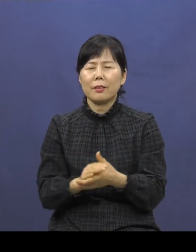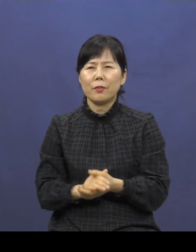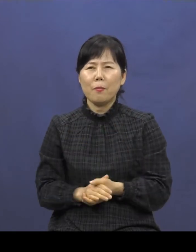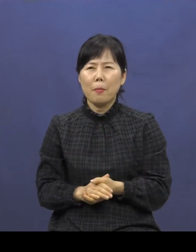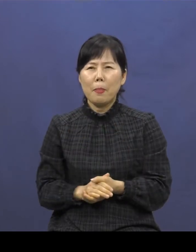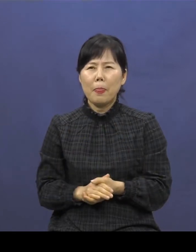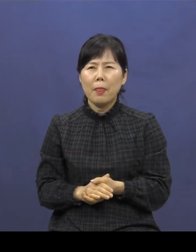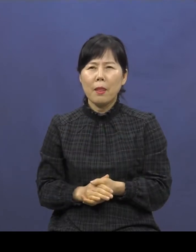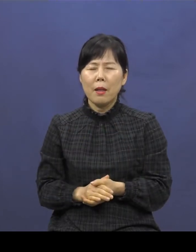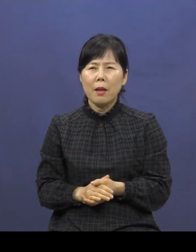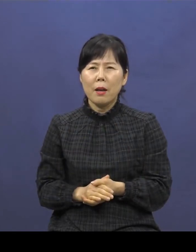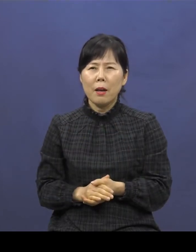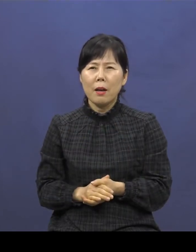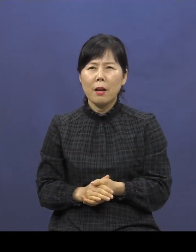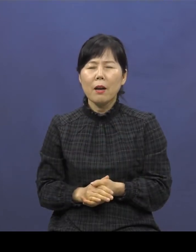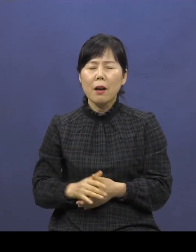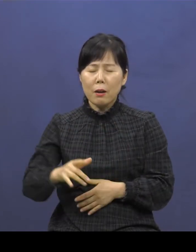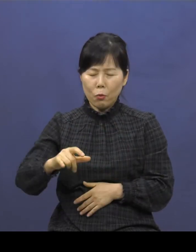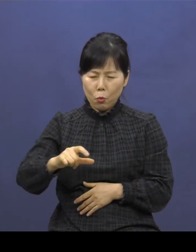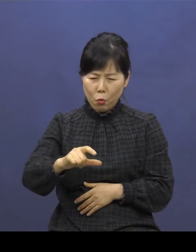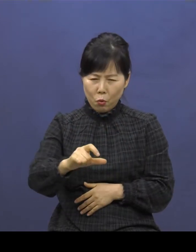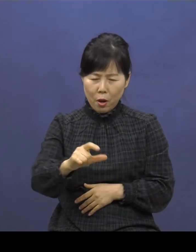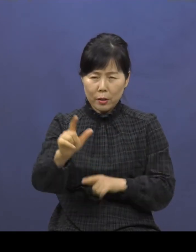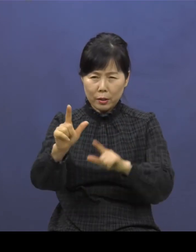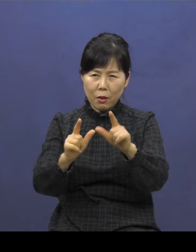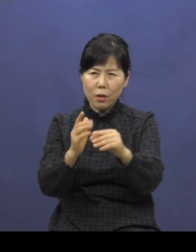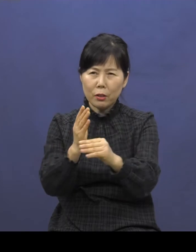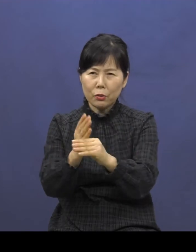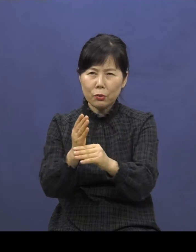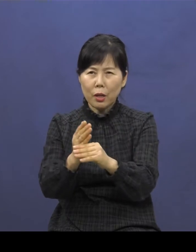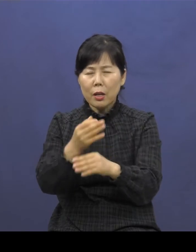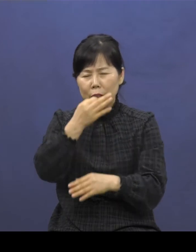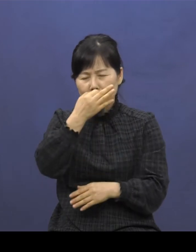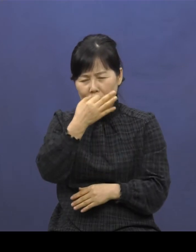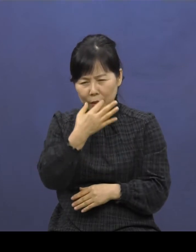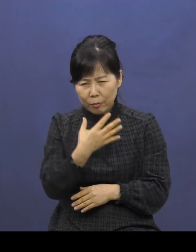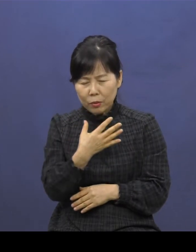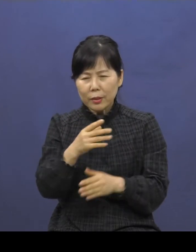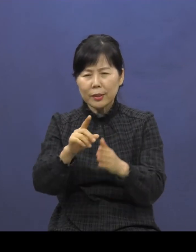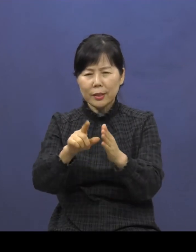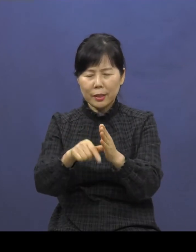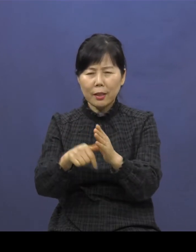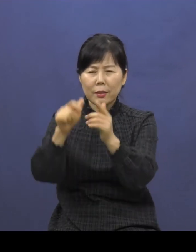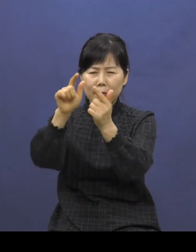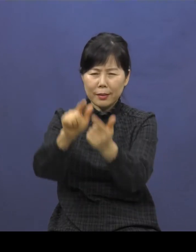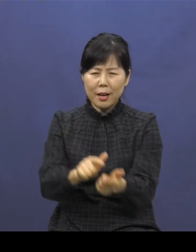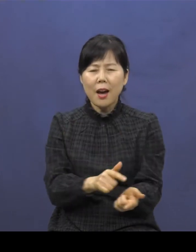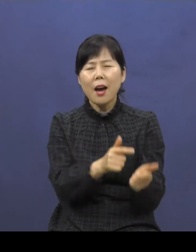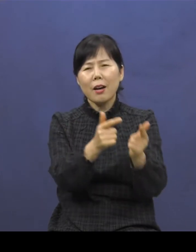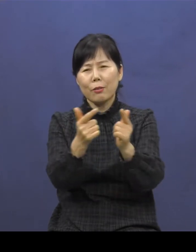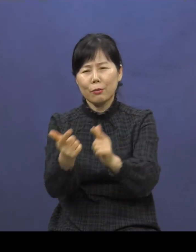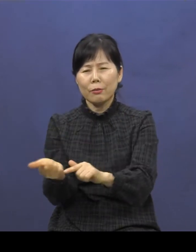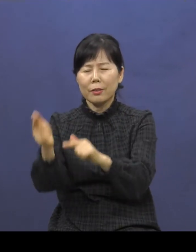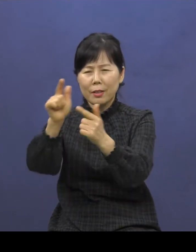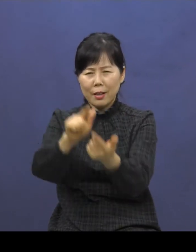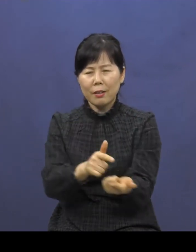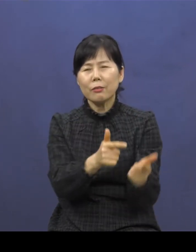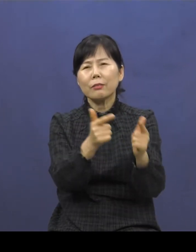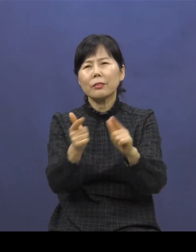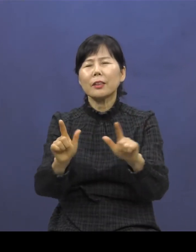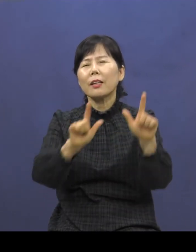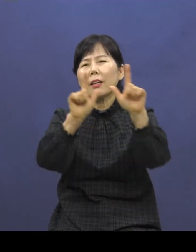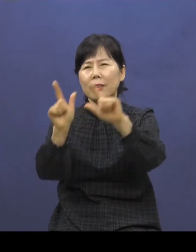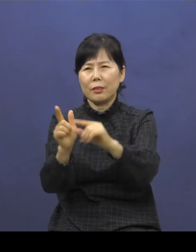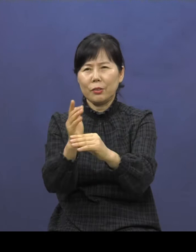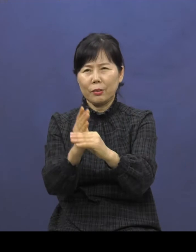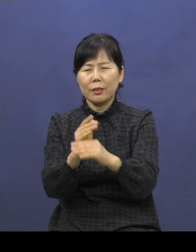있습니다. 그런 가운데 우리는 그야말로 이 힘든 시간들을 하루하루 살아가고 있다. 문득